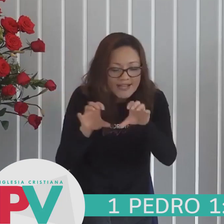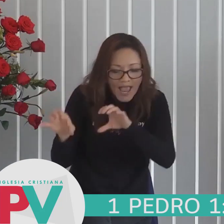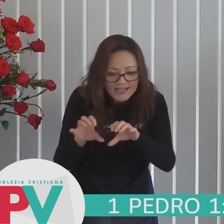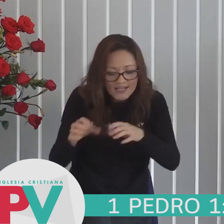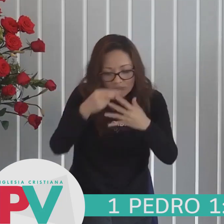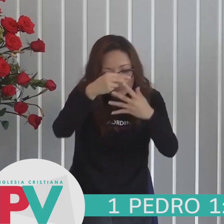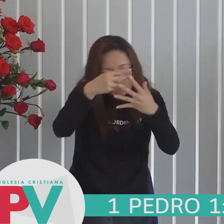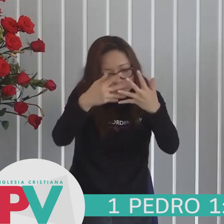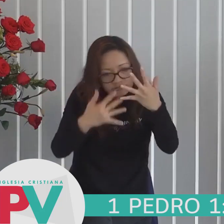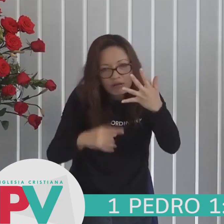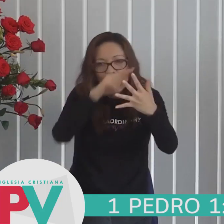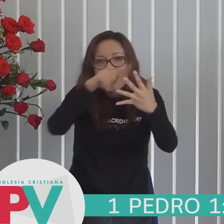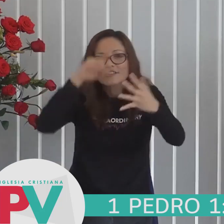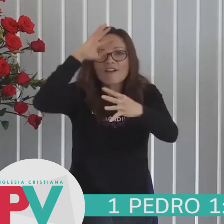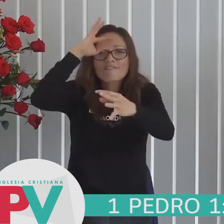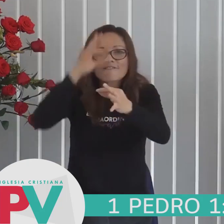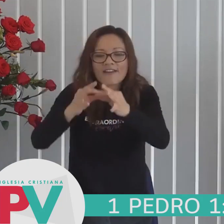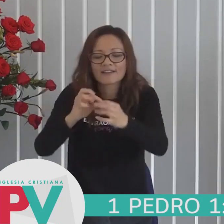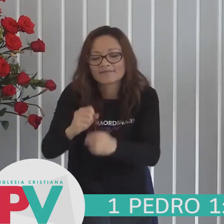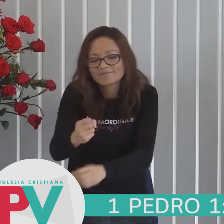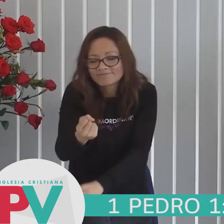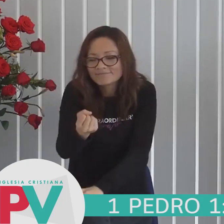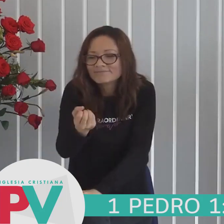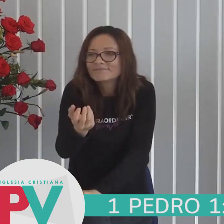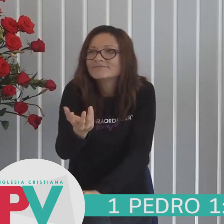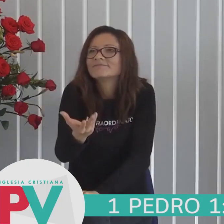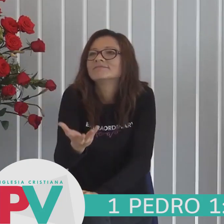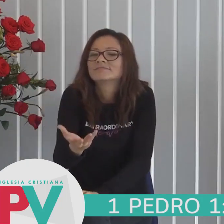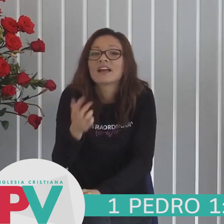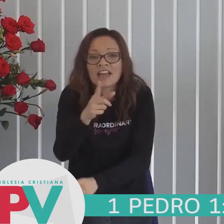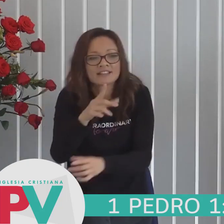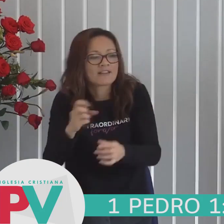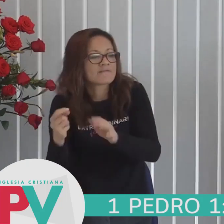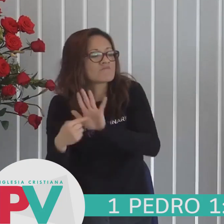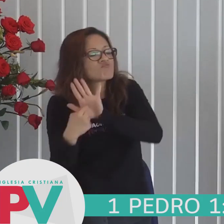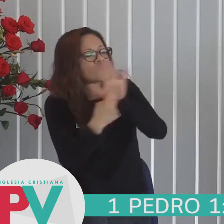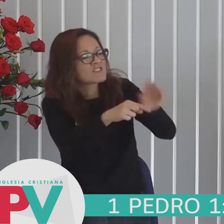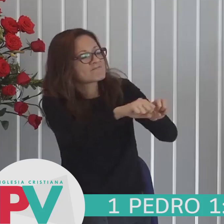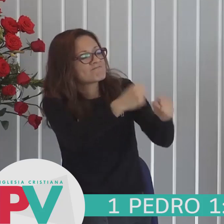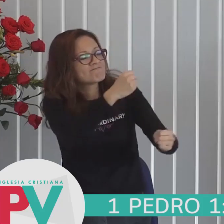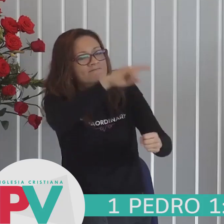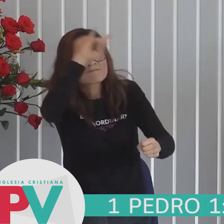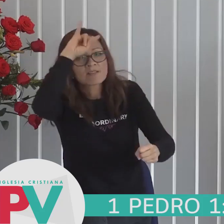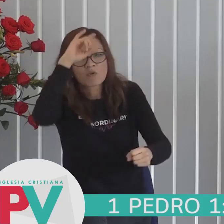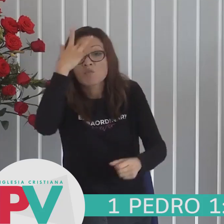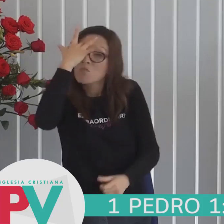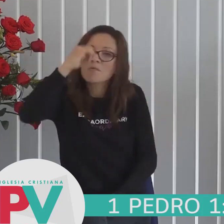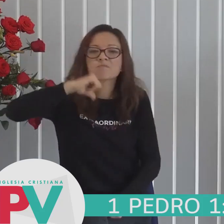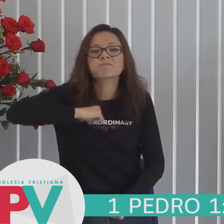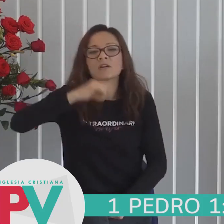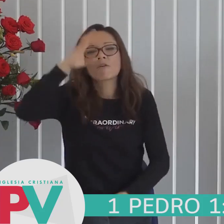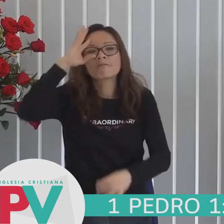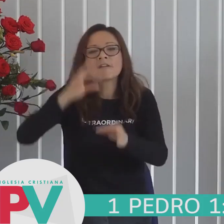que usted deshaga las obras del enemigo por fe.